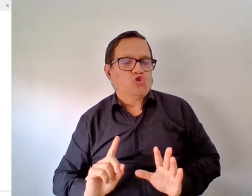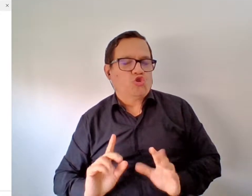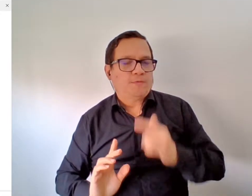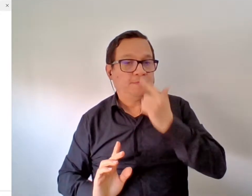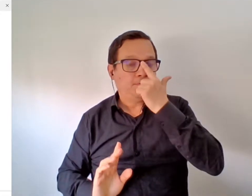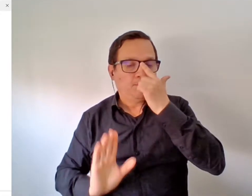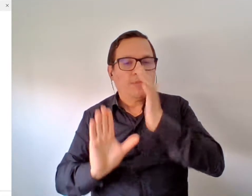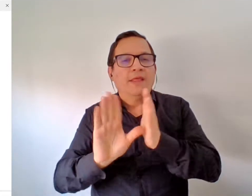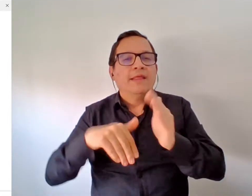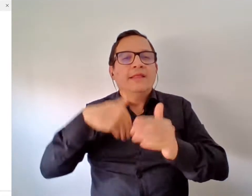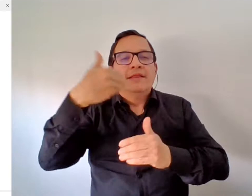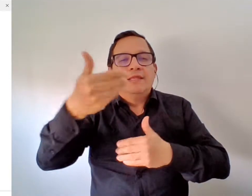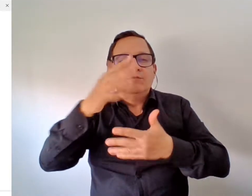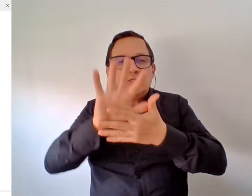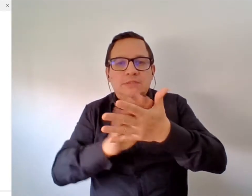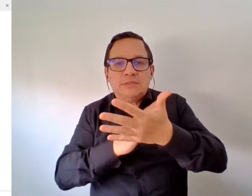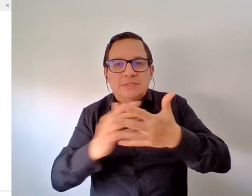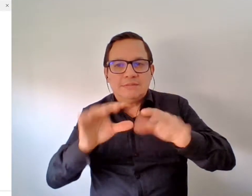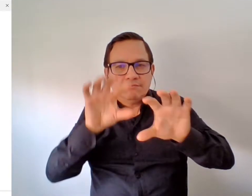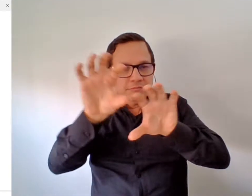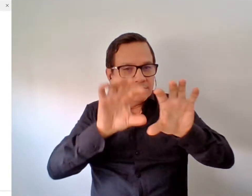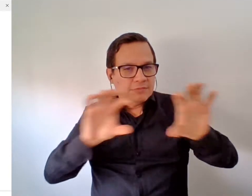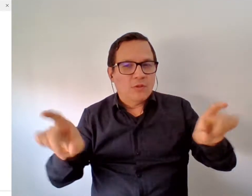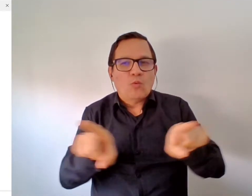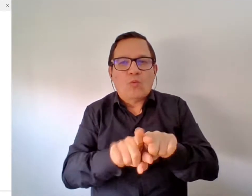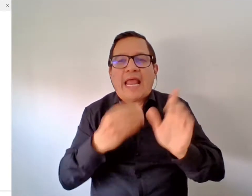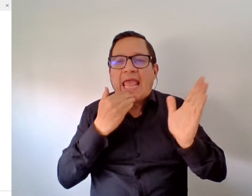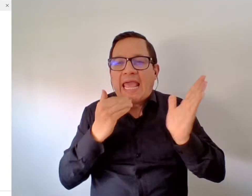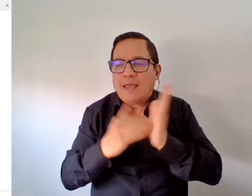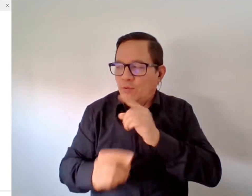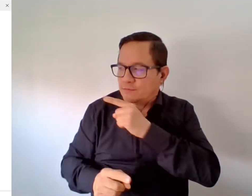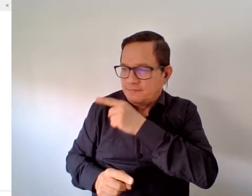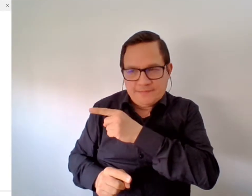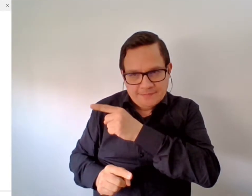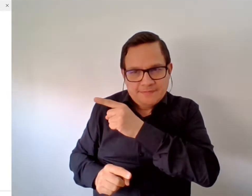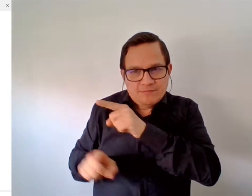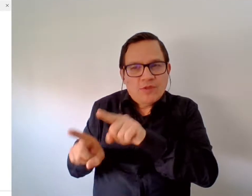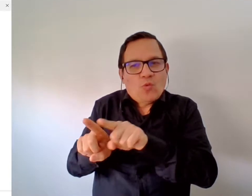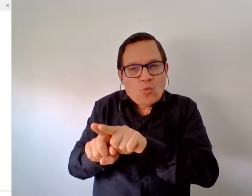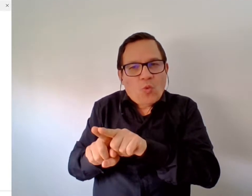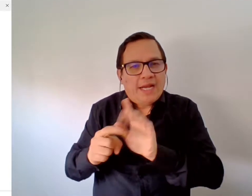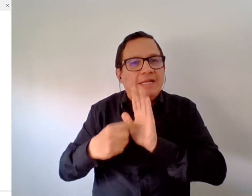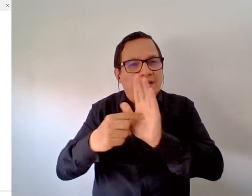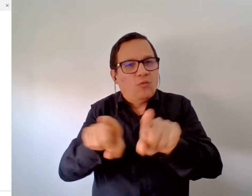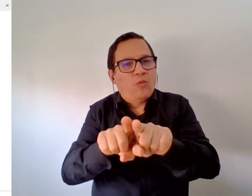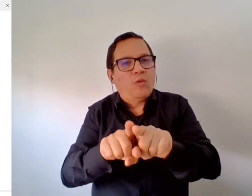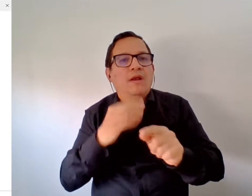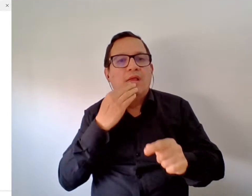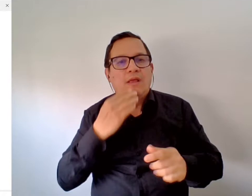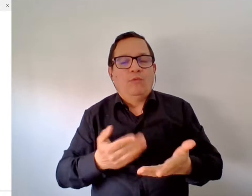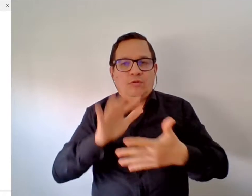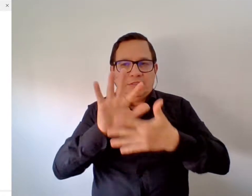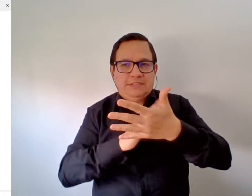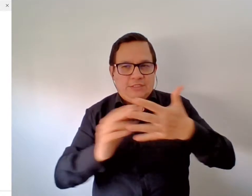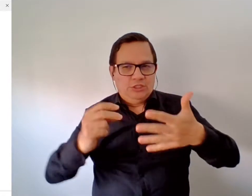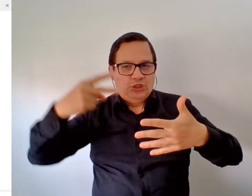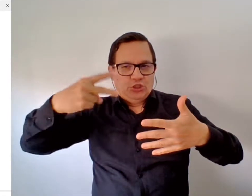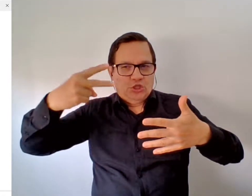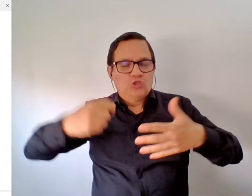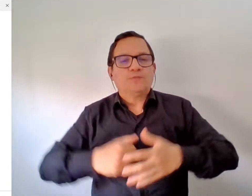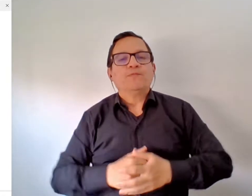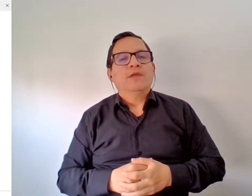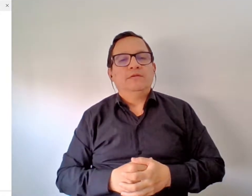Posteriormente diligencia la siguiente tabla como en el ejemplo. Tabla número 2.